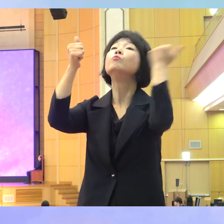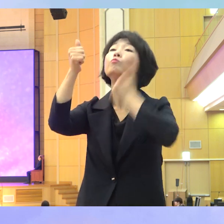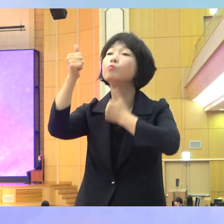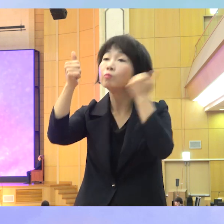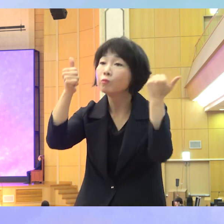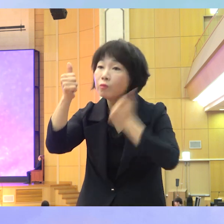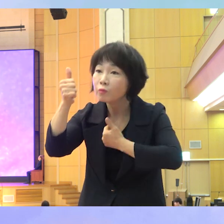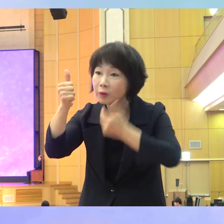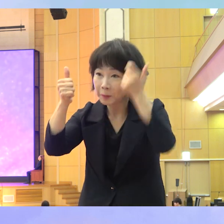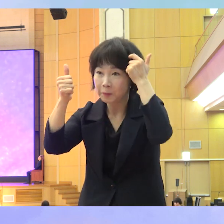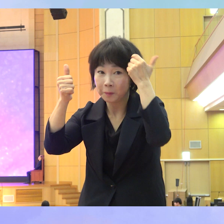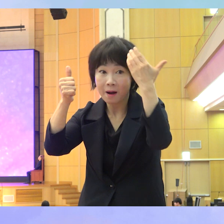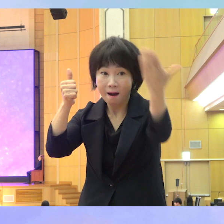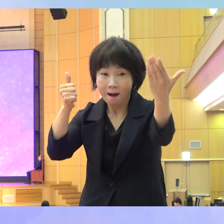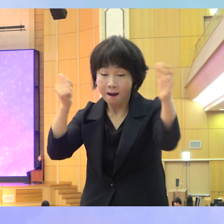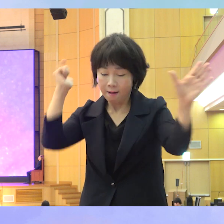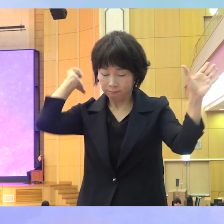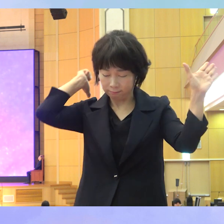왕이시여